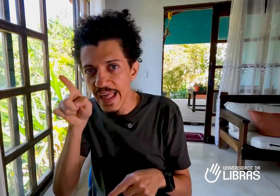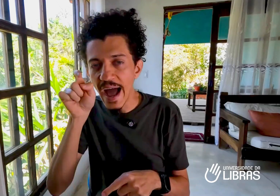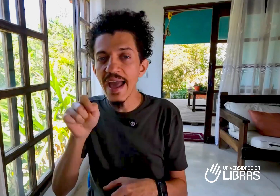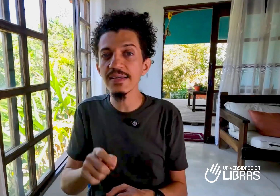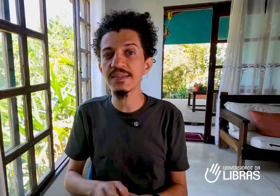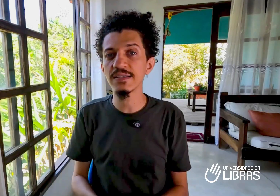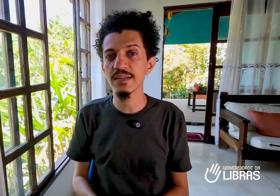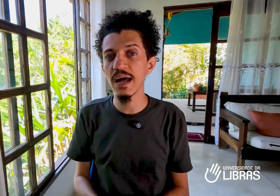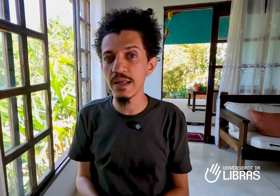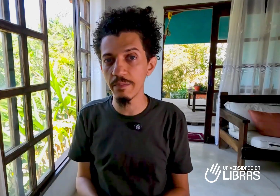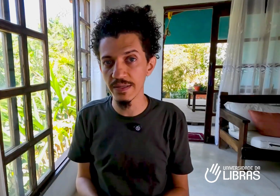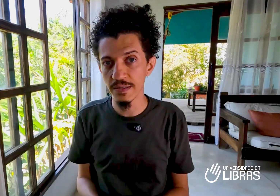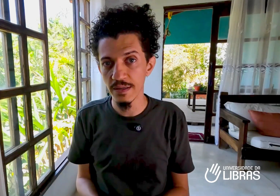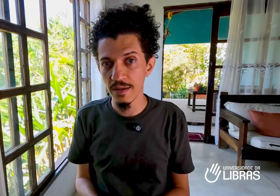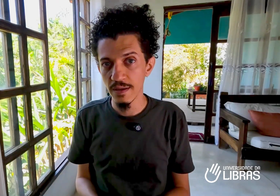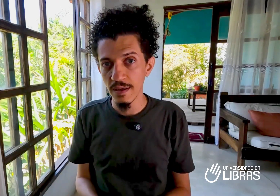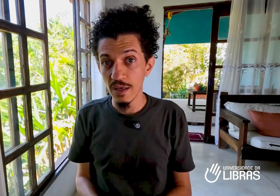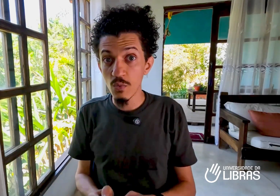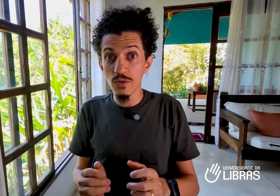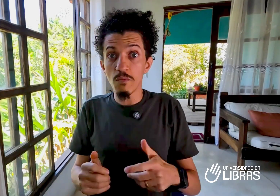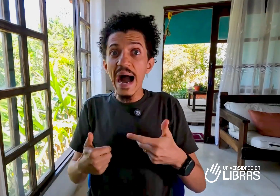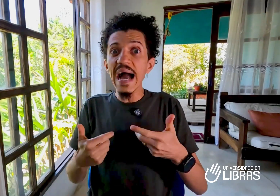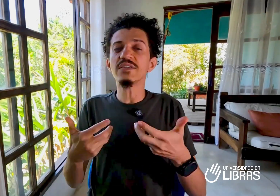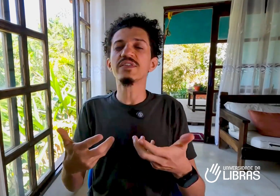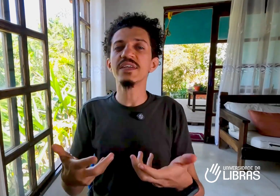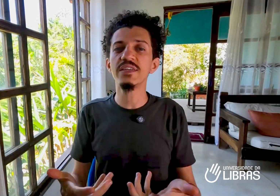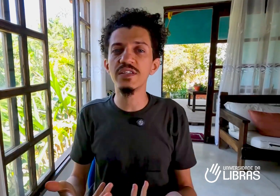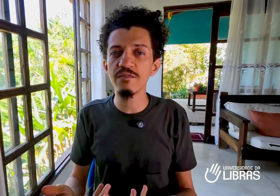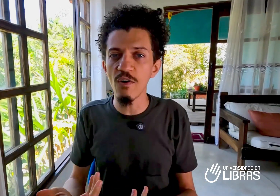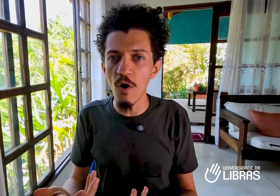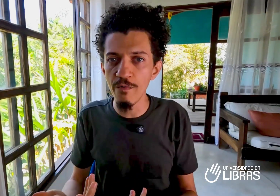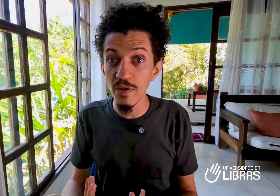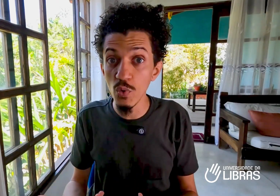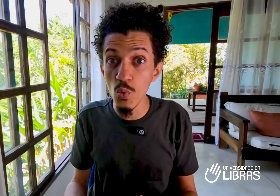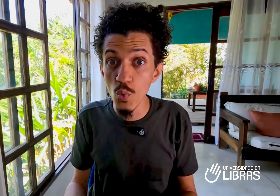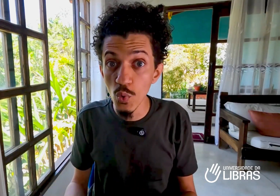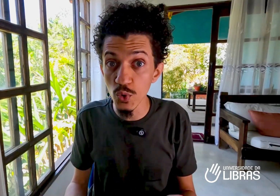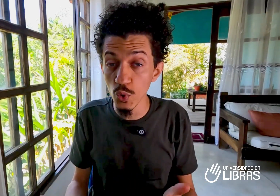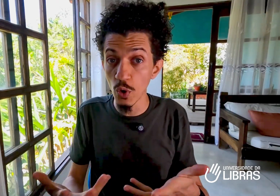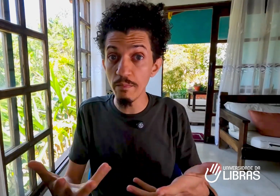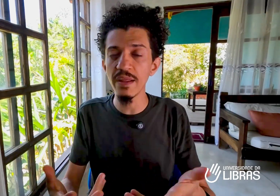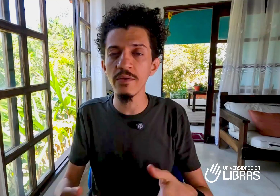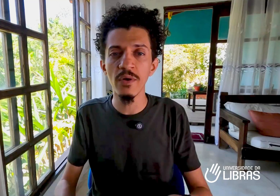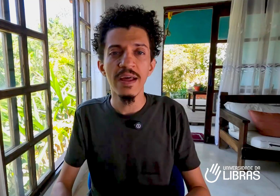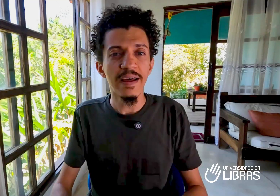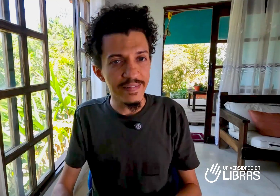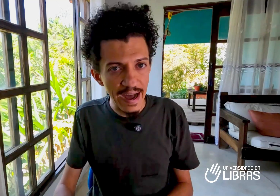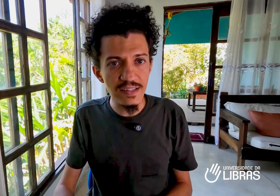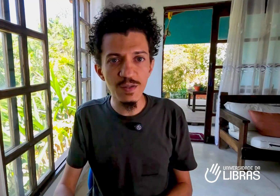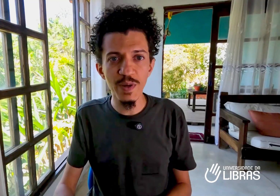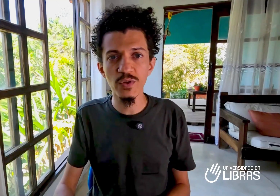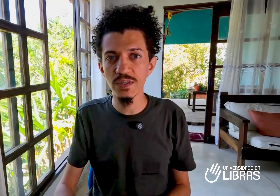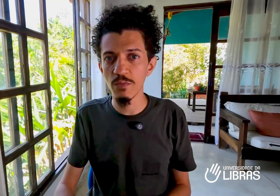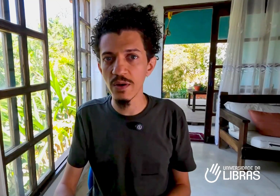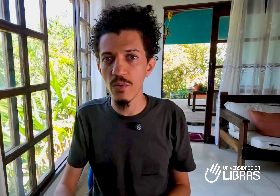da essência da Libras. E quanto mais você se desenvolve no uso, no domínio das expressões não